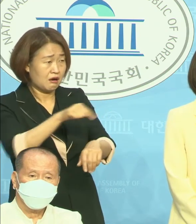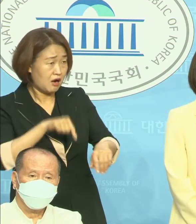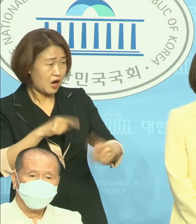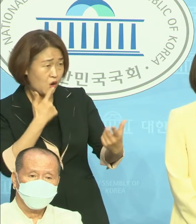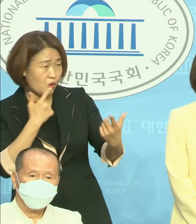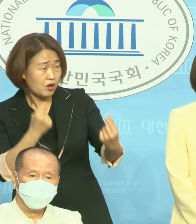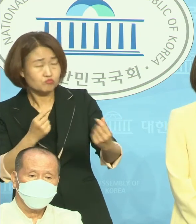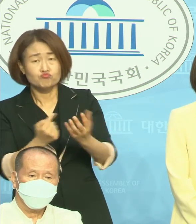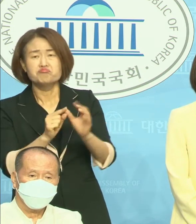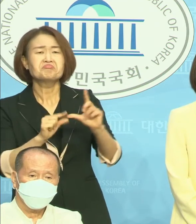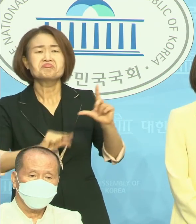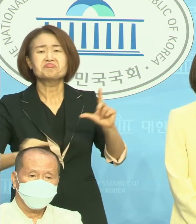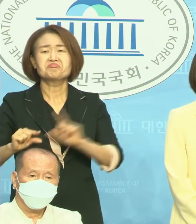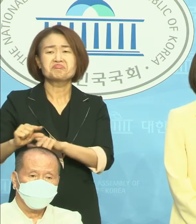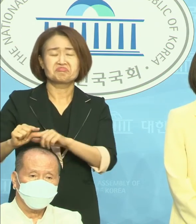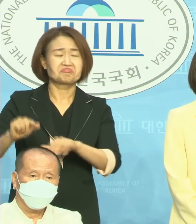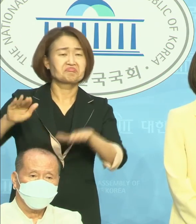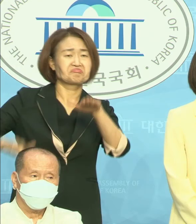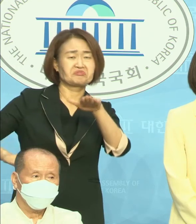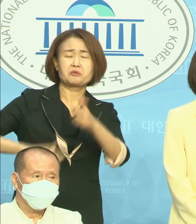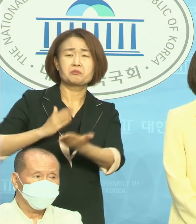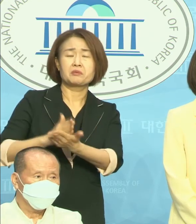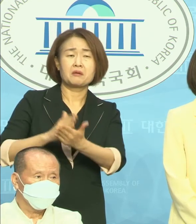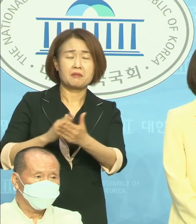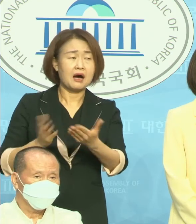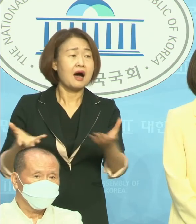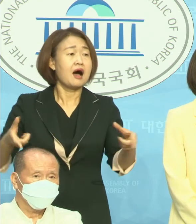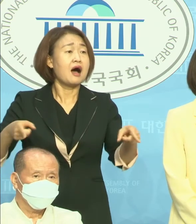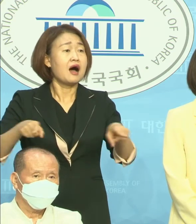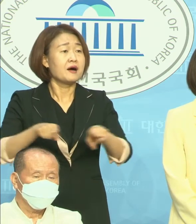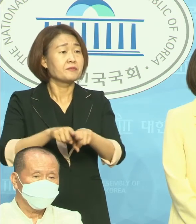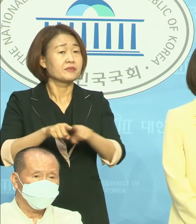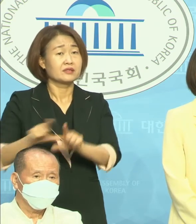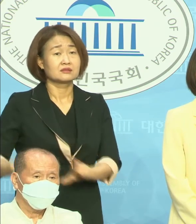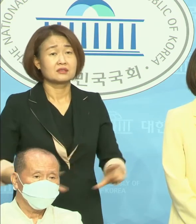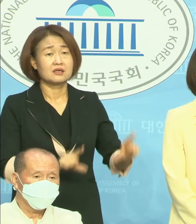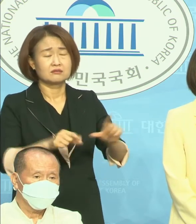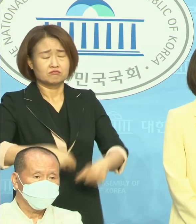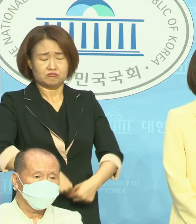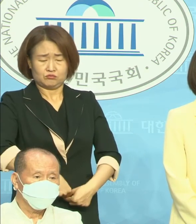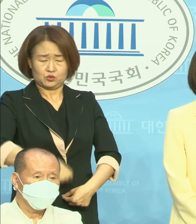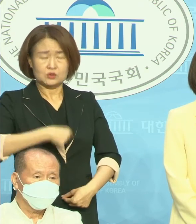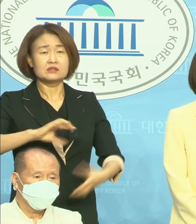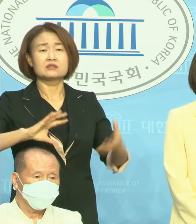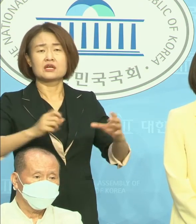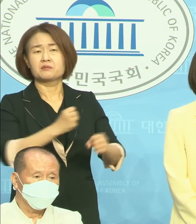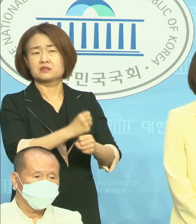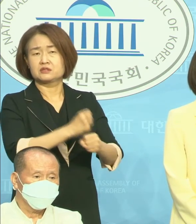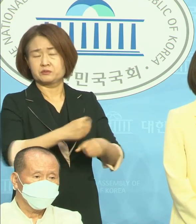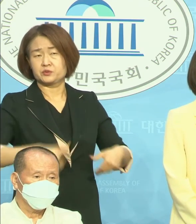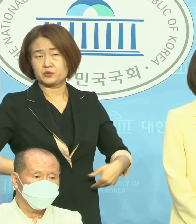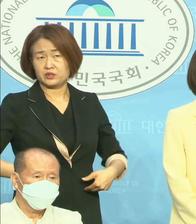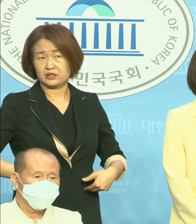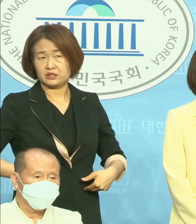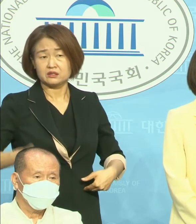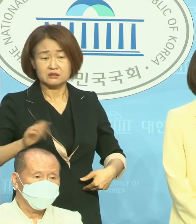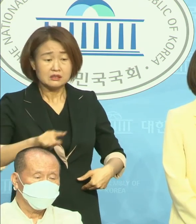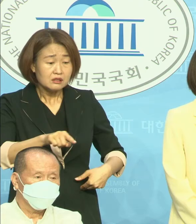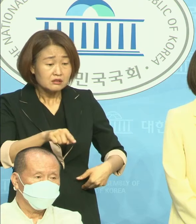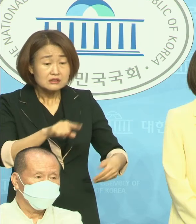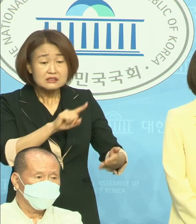소외된 사람이 차별받지 않는 정의로운 날아야 한다 결국 가장 중요한 문제는